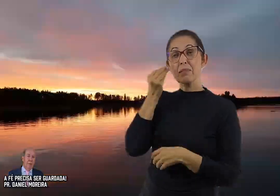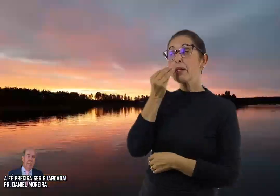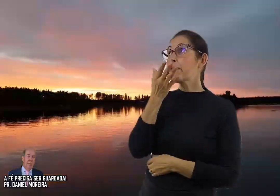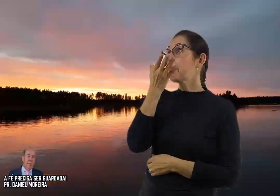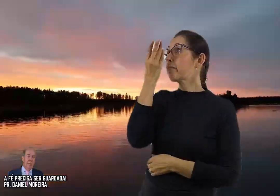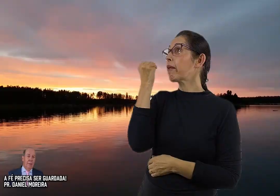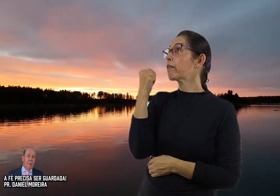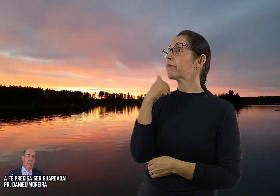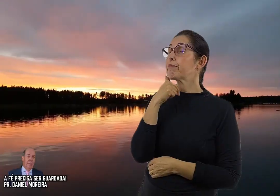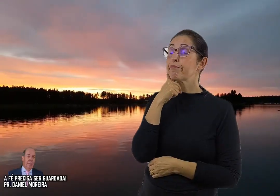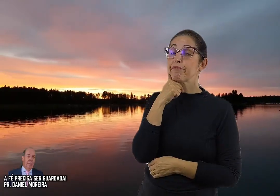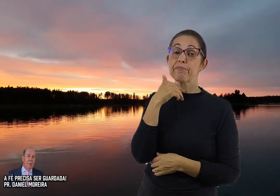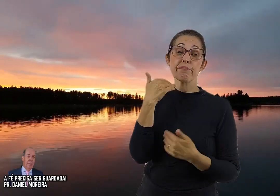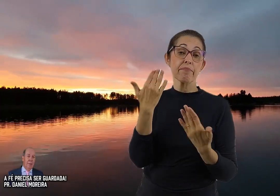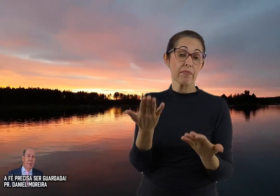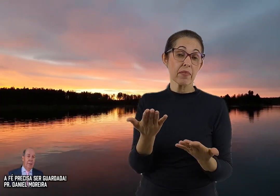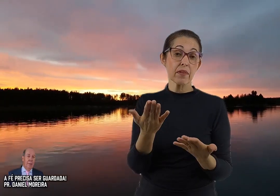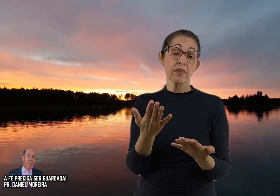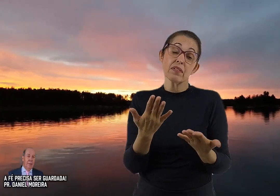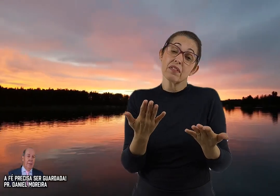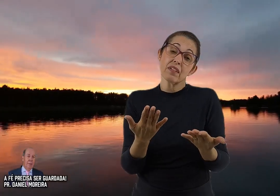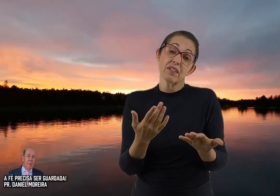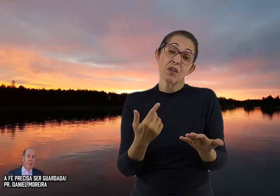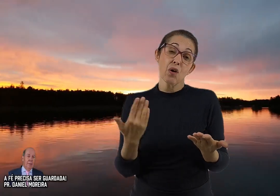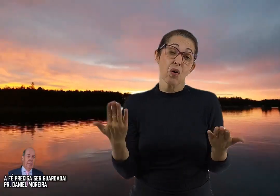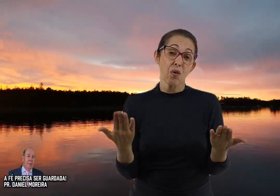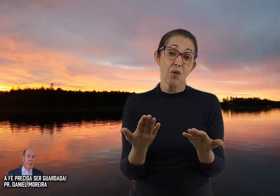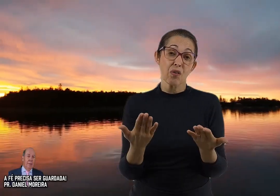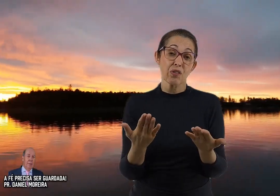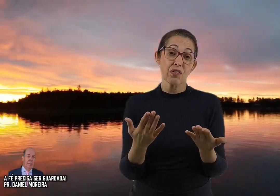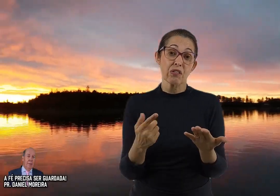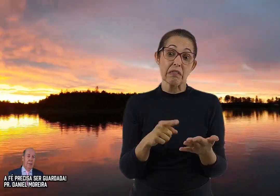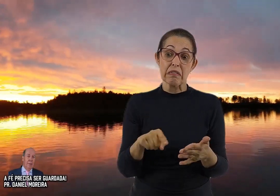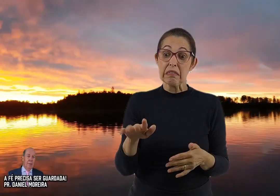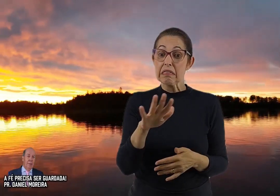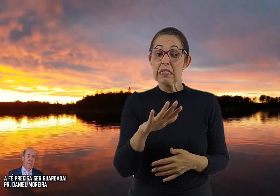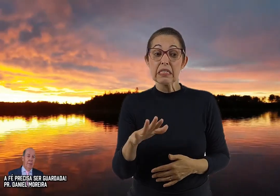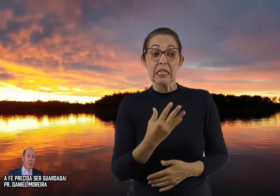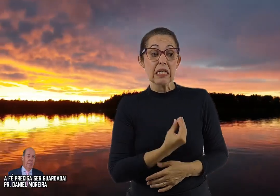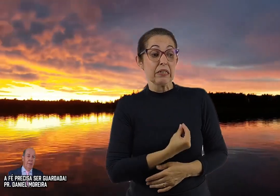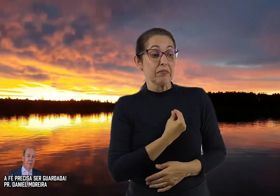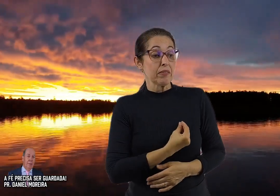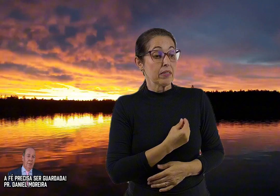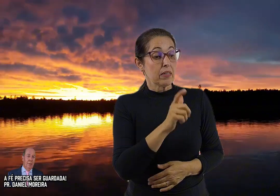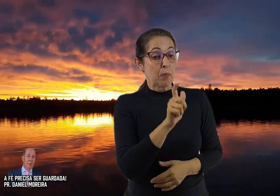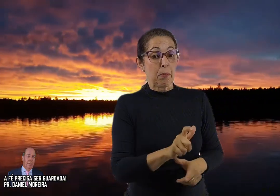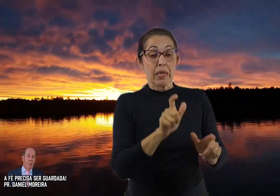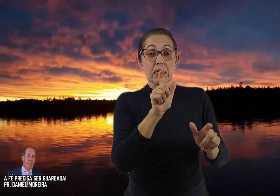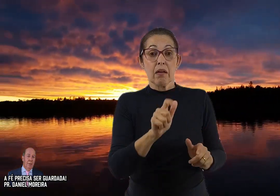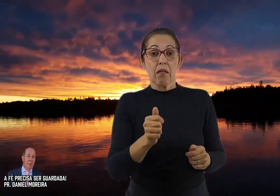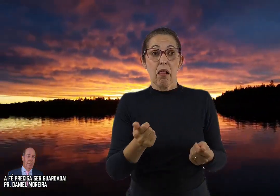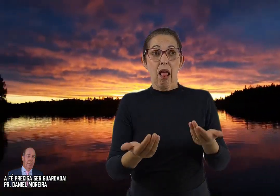experiências. Vivemos um desequilíbrio espiritual tremendo no mundo atual.